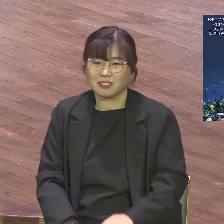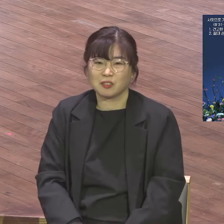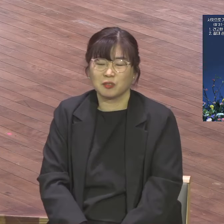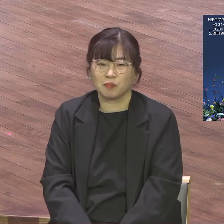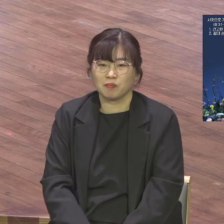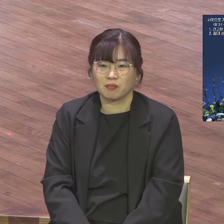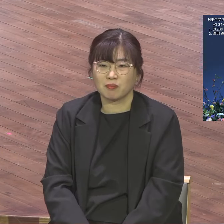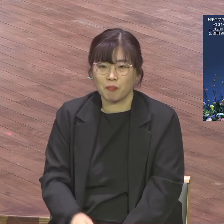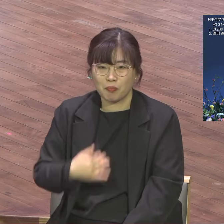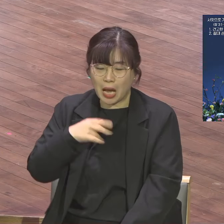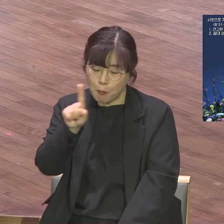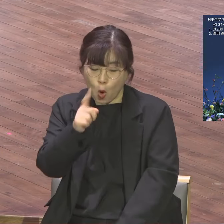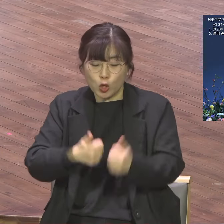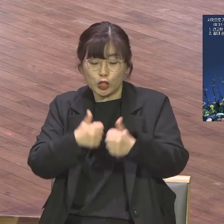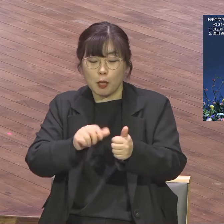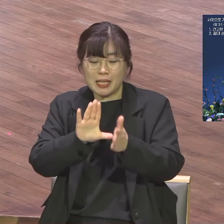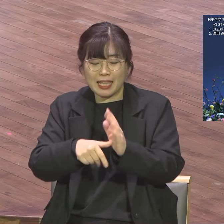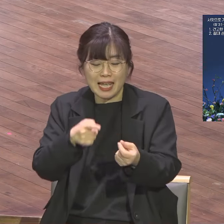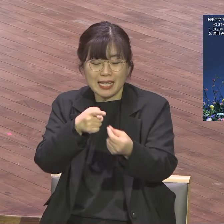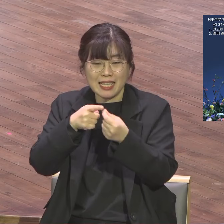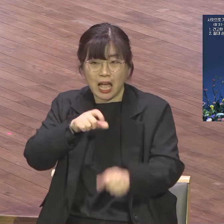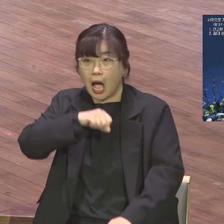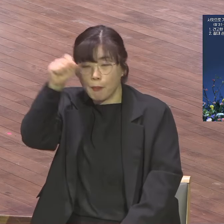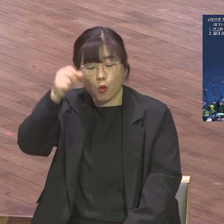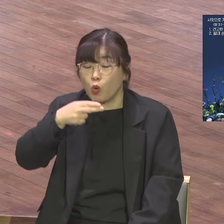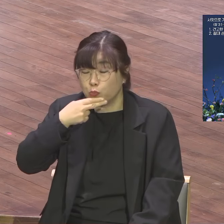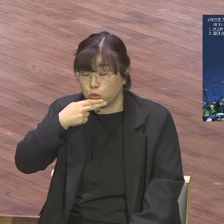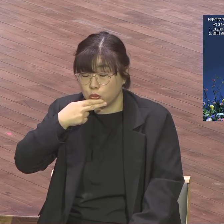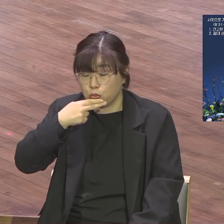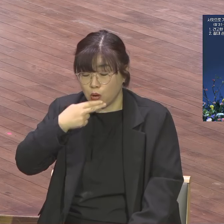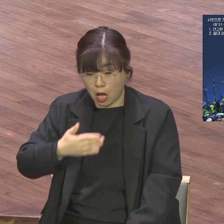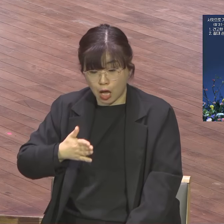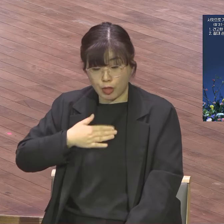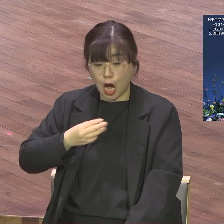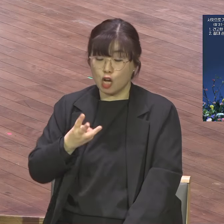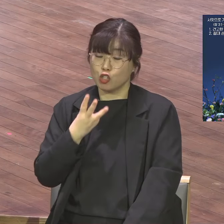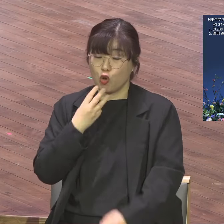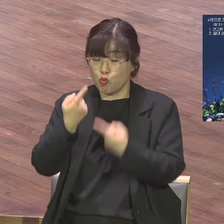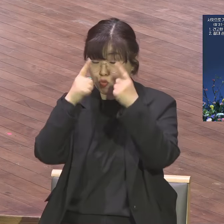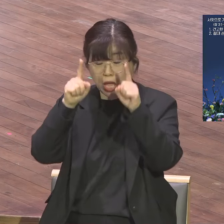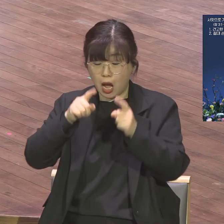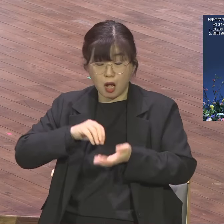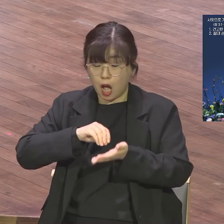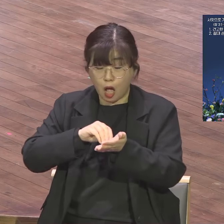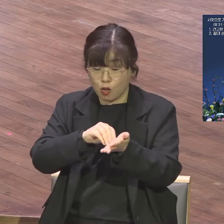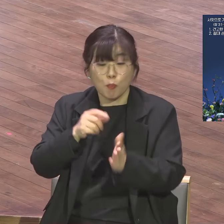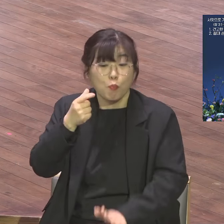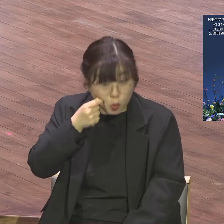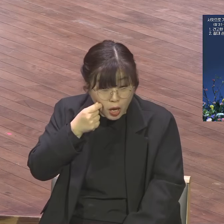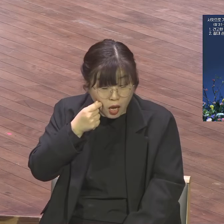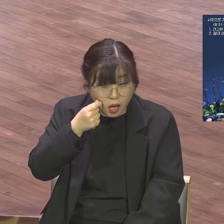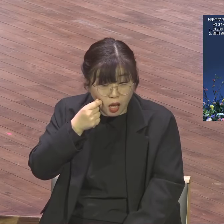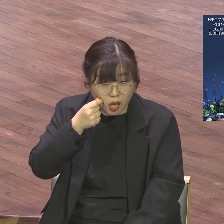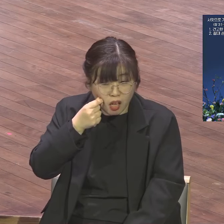참 다행이지. 내가 서울대학을 나왔다. 내가 그래도 머리가 너희들보다 좋아.